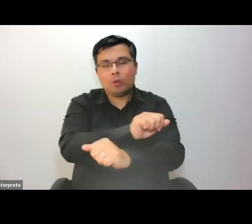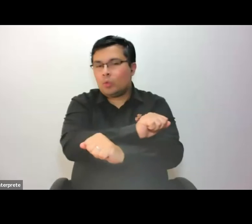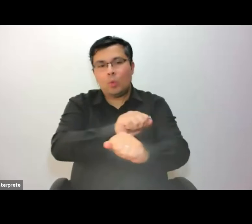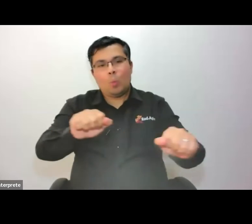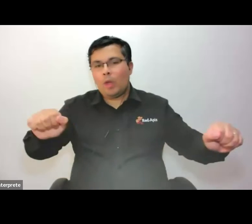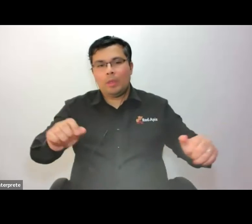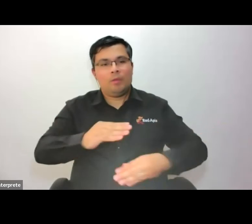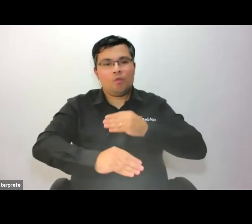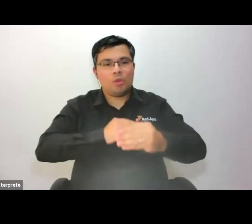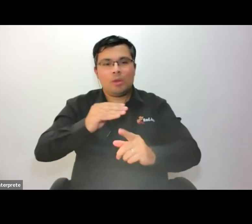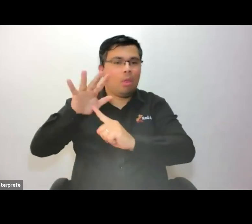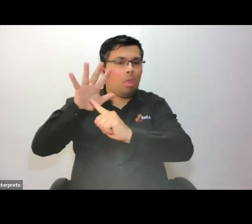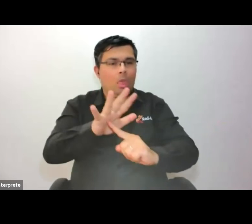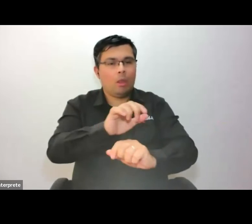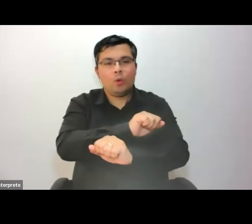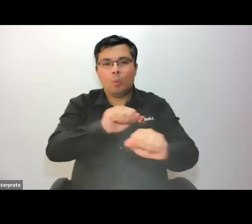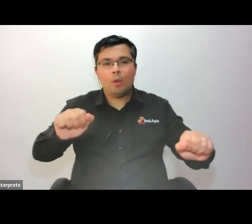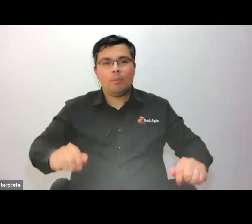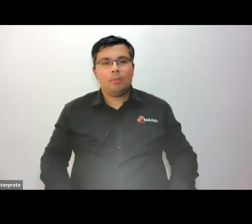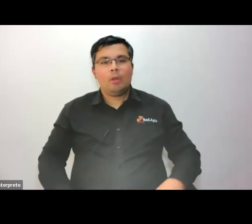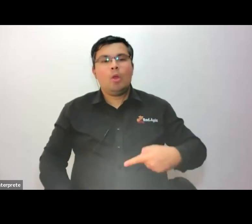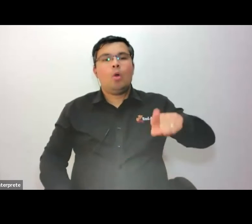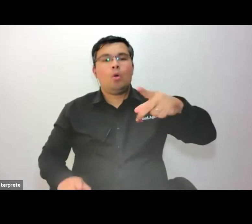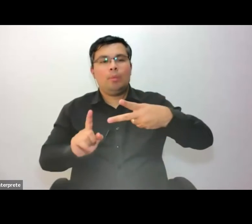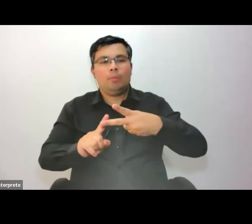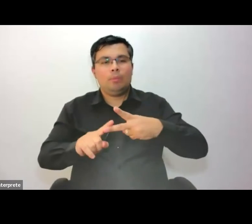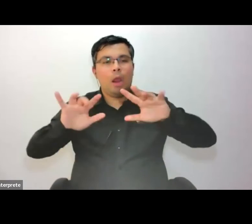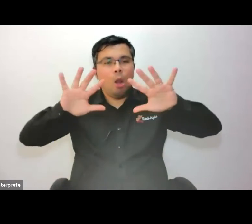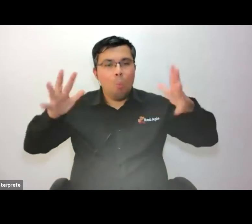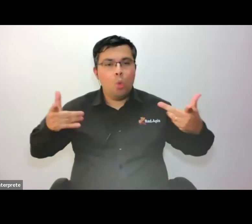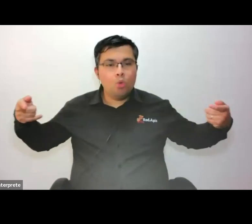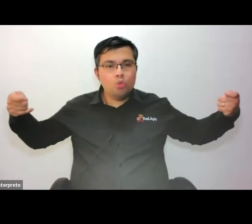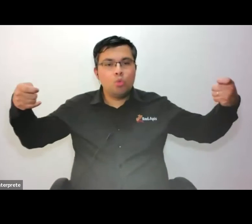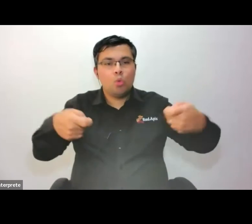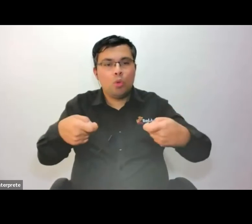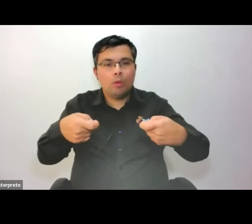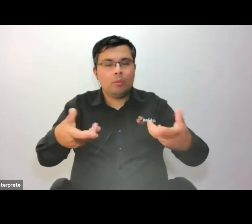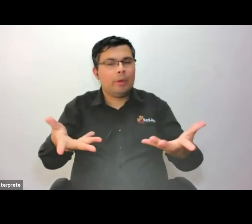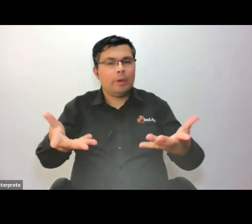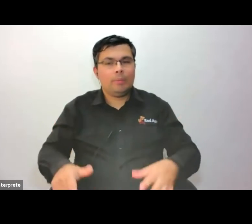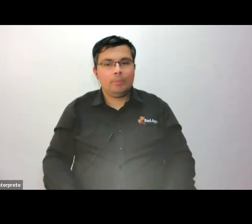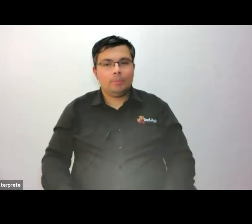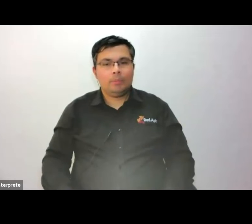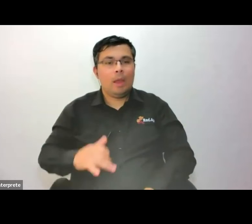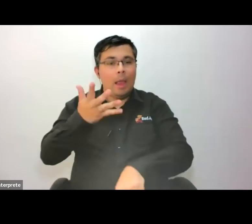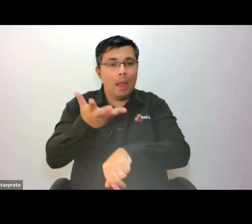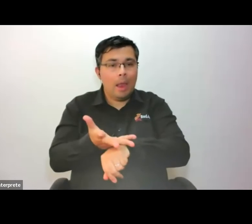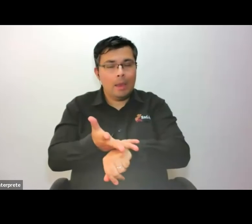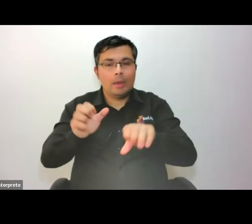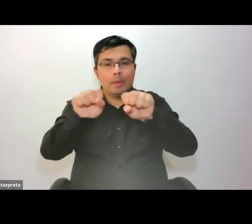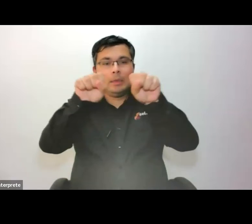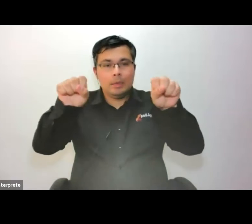funcionamiento. En particular, en el mundo subvencionado existe el sistema de admisión escolar,